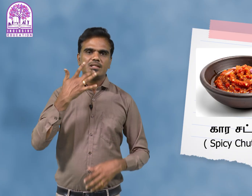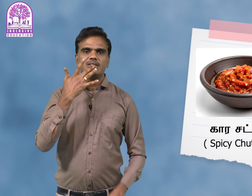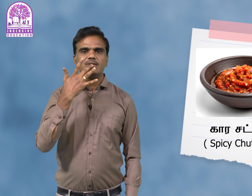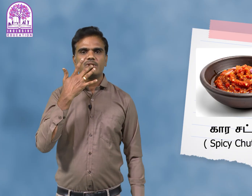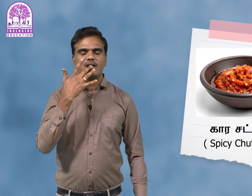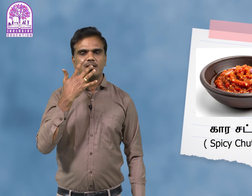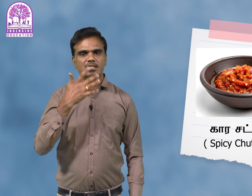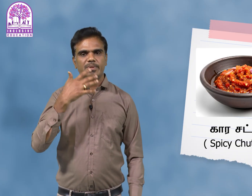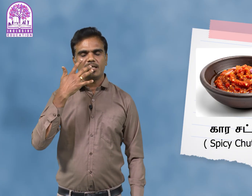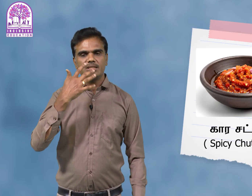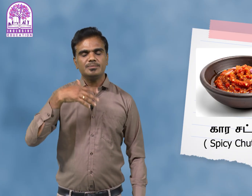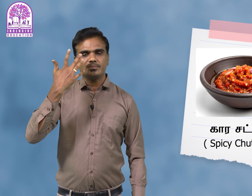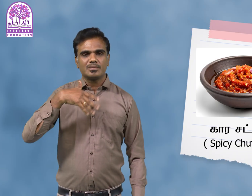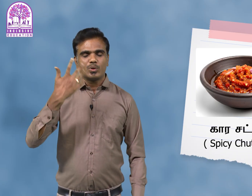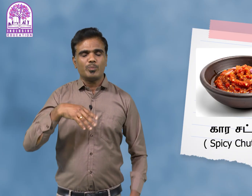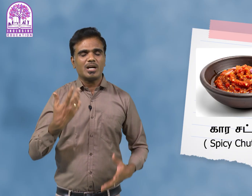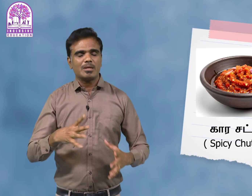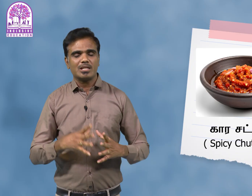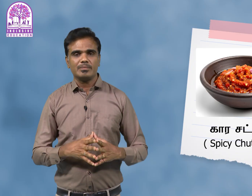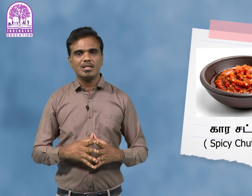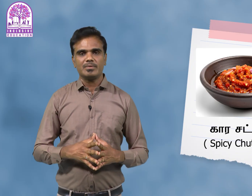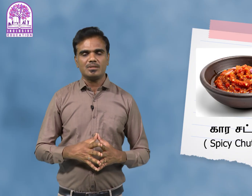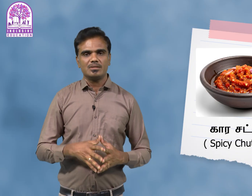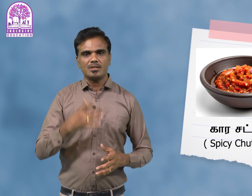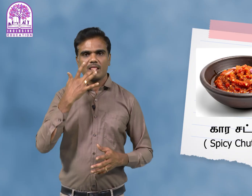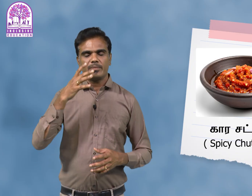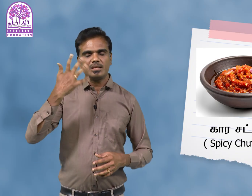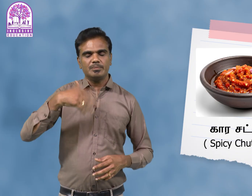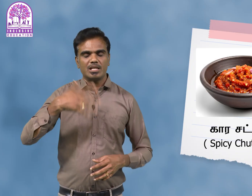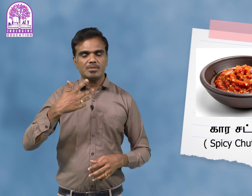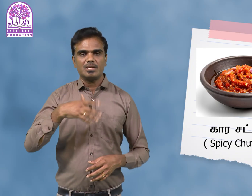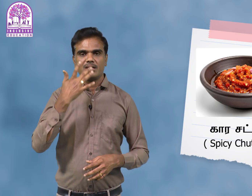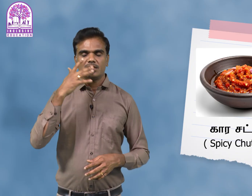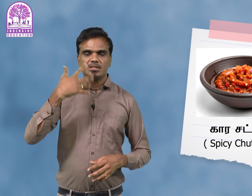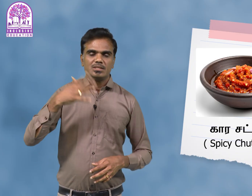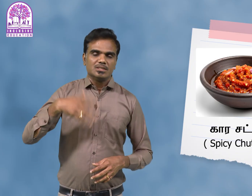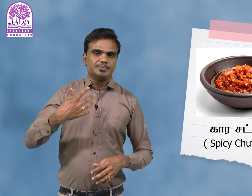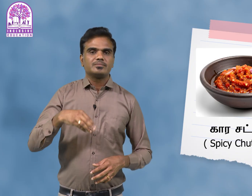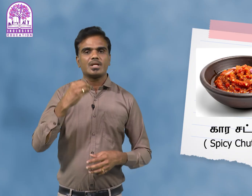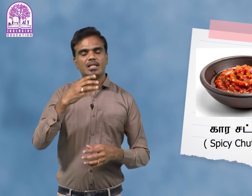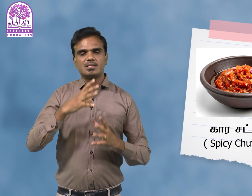அதாவது உங்கள் நாக்கில் தரிச்சு பண்ணிவிட்டு ரொம்ப காரமாக இருக்கிற மாதிரி காமிக்கிறீங்க. இங்கே பாருங்கள், இப்படி காமிக்கிறீங்க, அந்த சட்னி